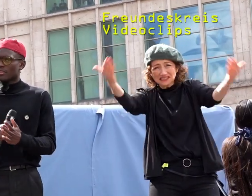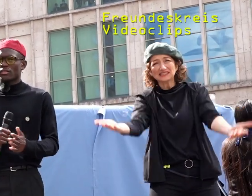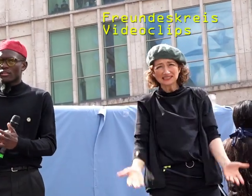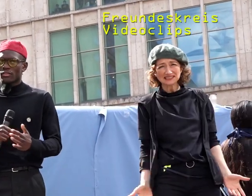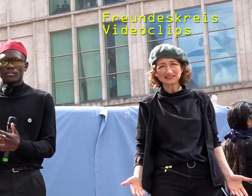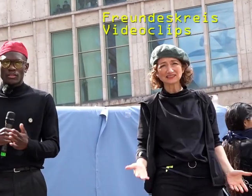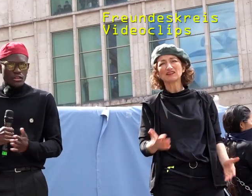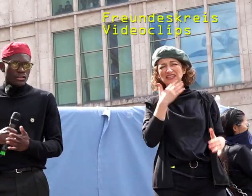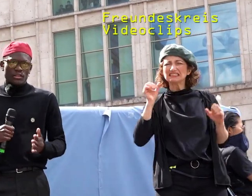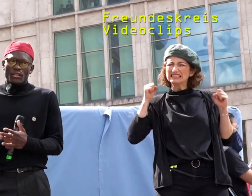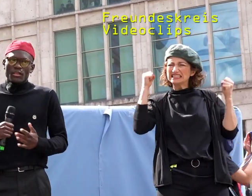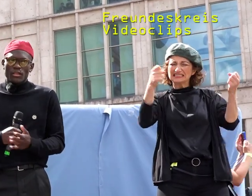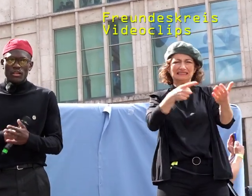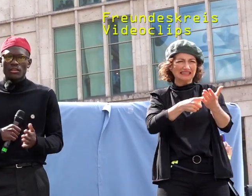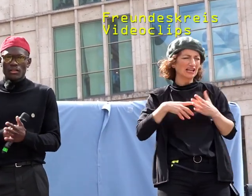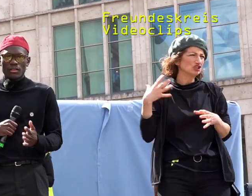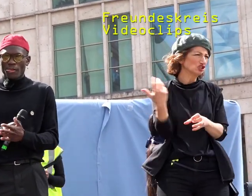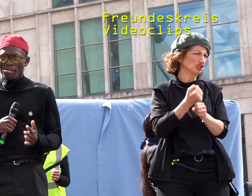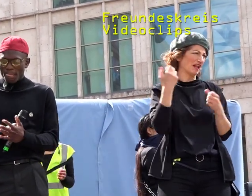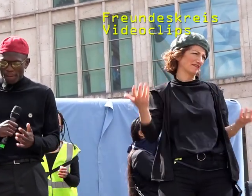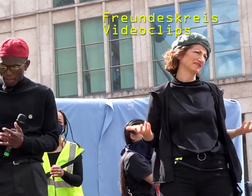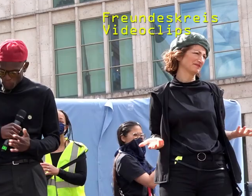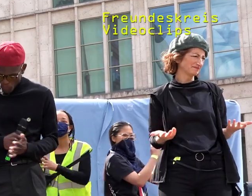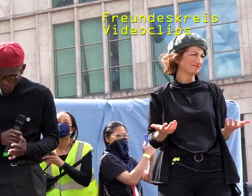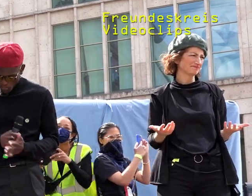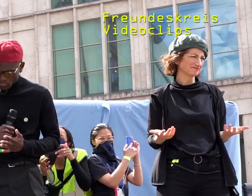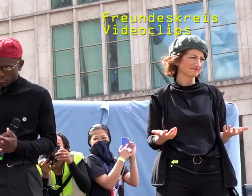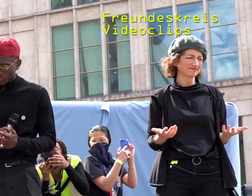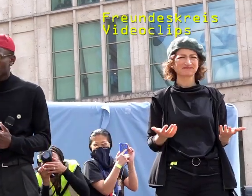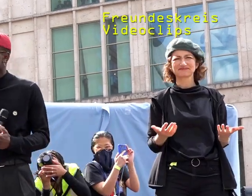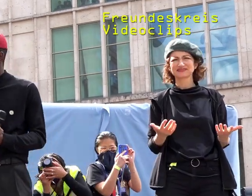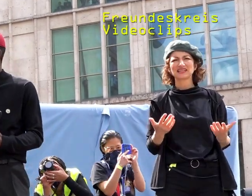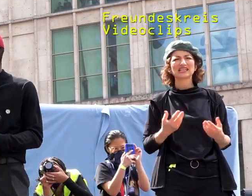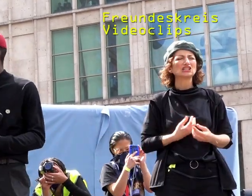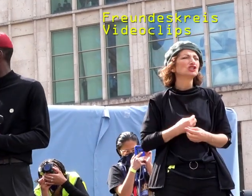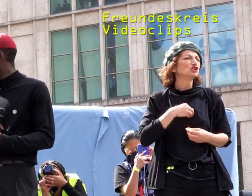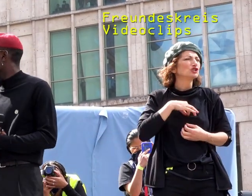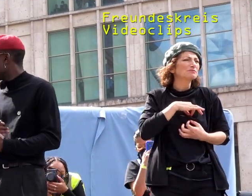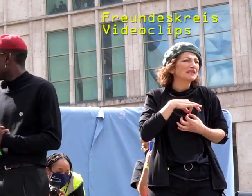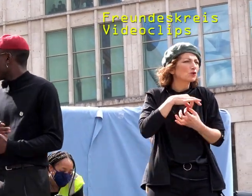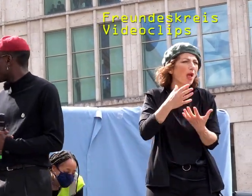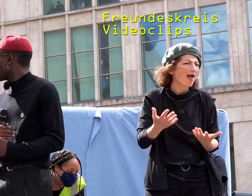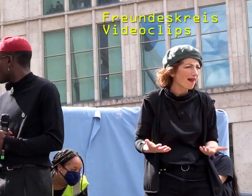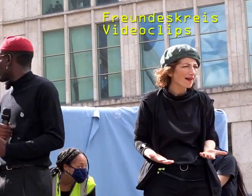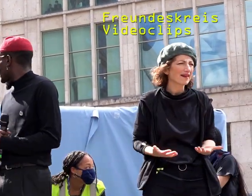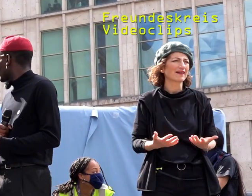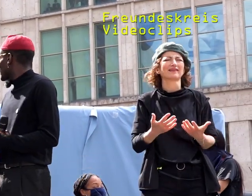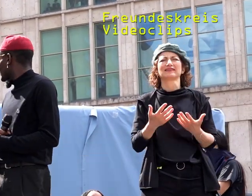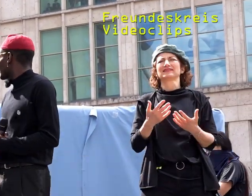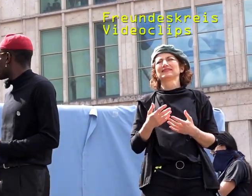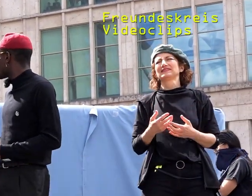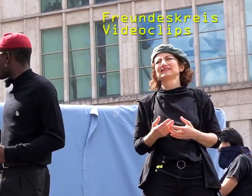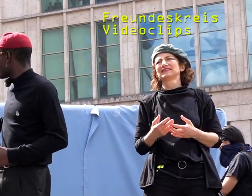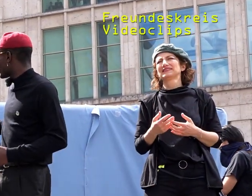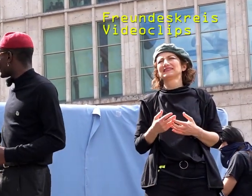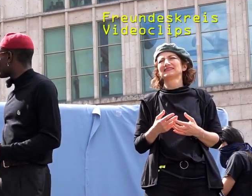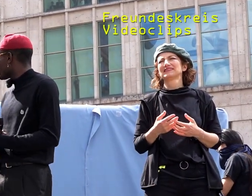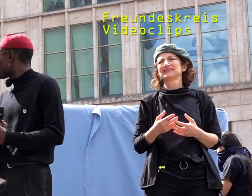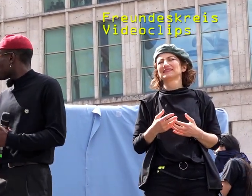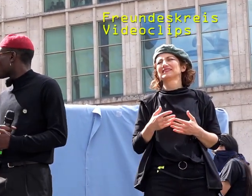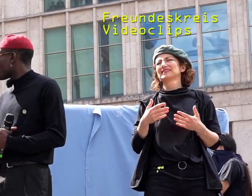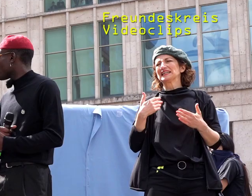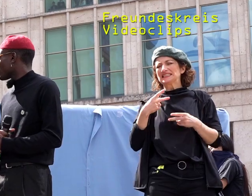kurzer Zeit geschaffen. Das sind unsere spirituellen Kinder, unsere spirituellen